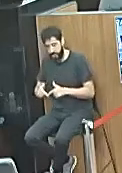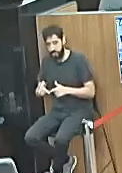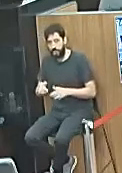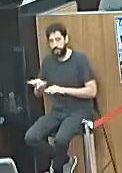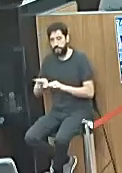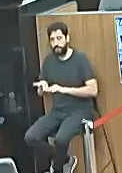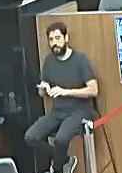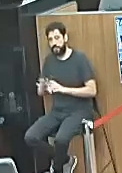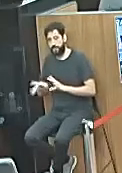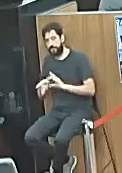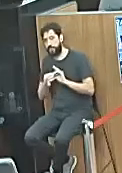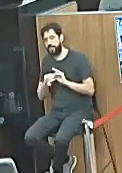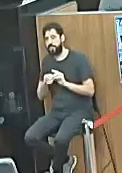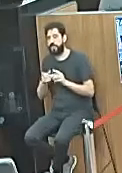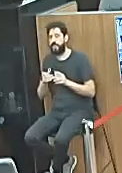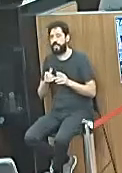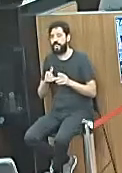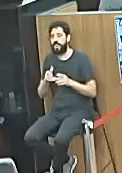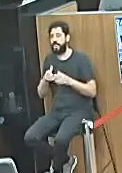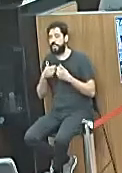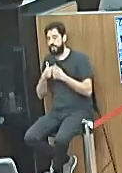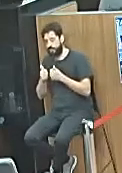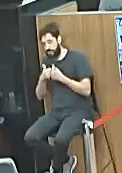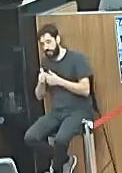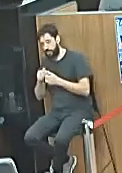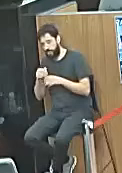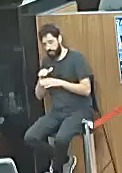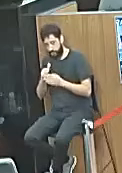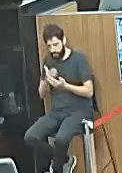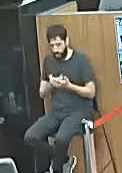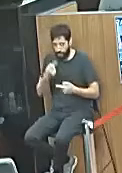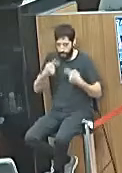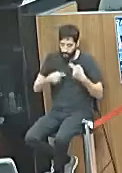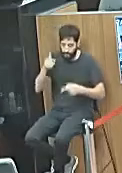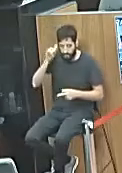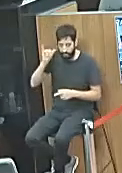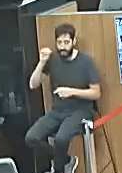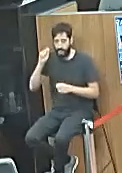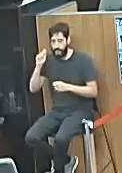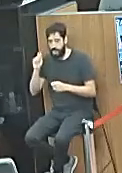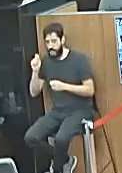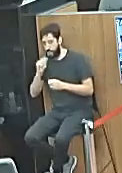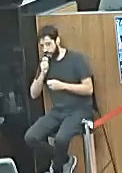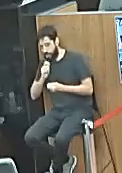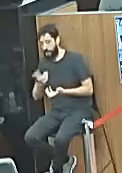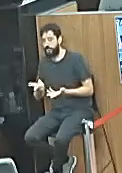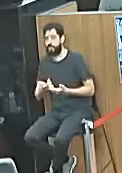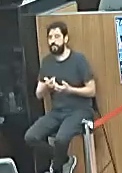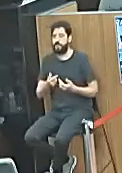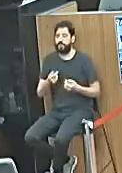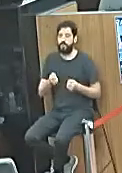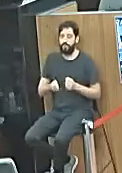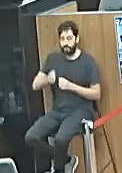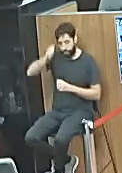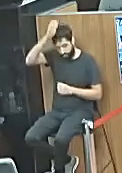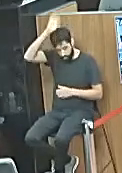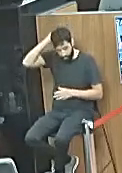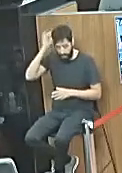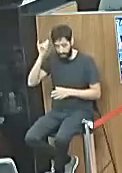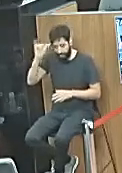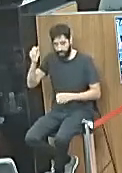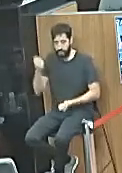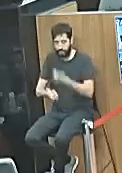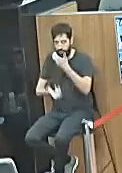relacionados a transporte escolar a política de prevenção às drogas nas escolas a incêndios também o bombeiro teve aqui nem como a